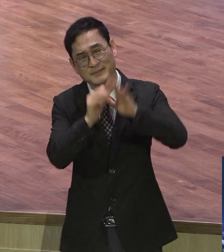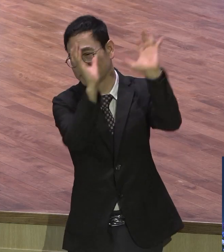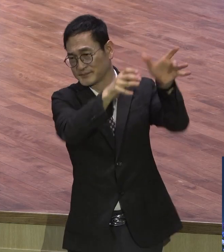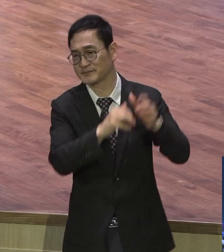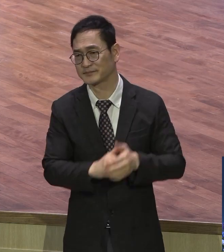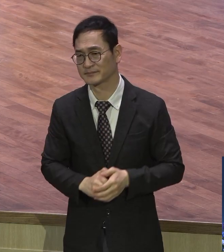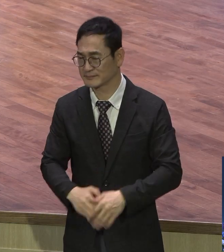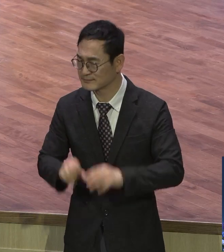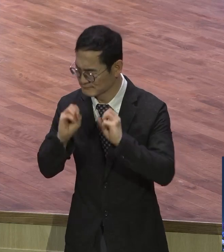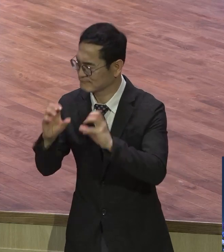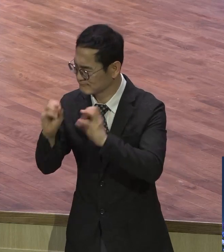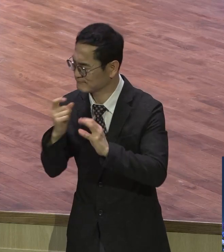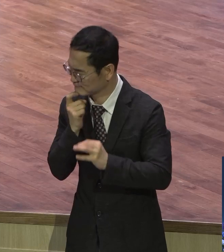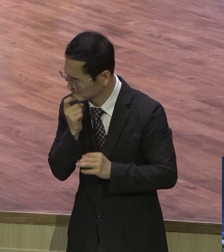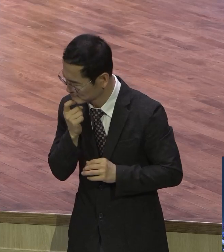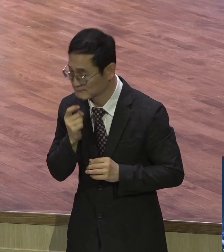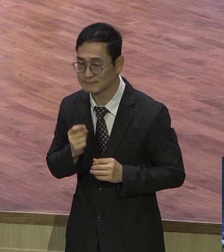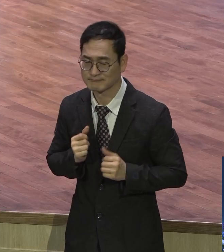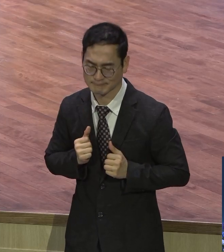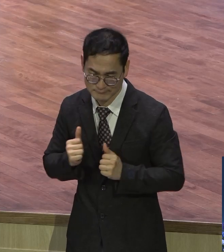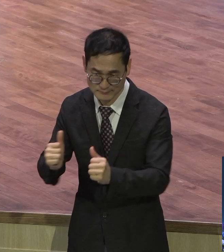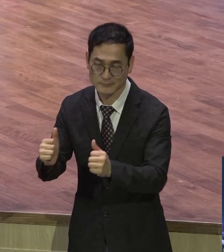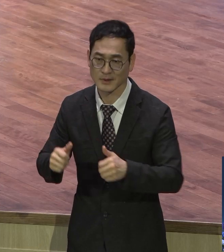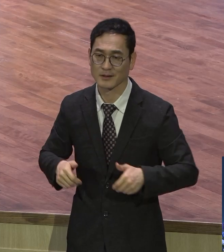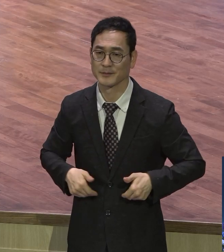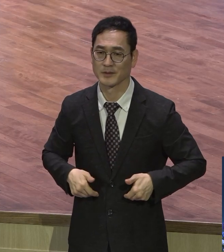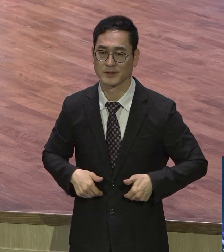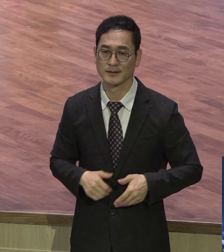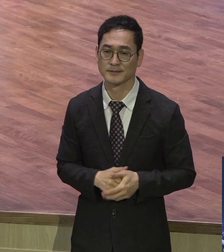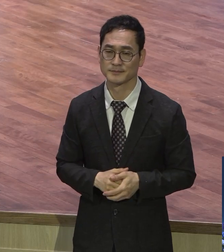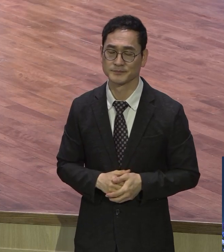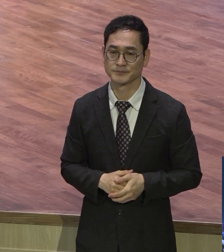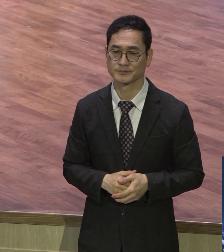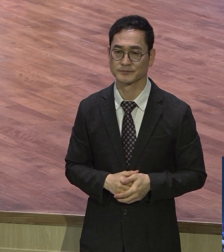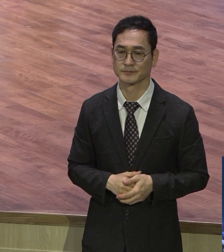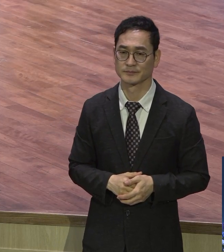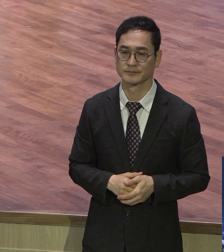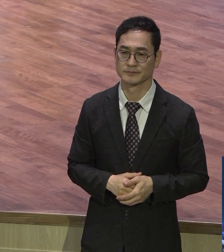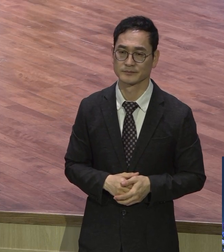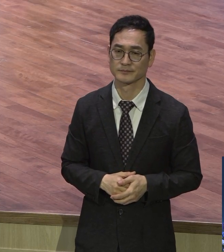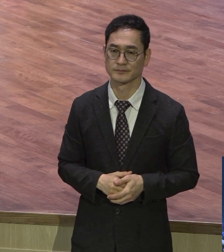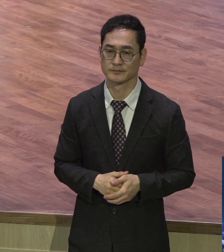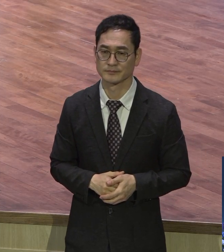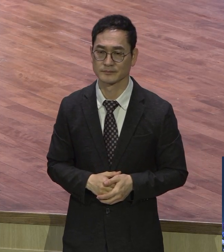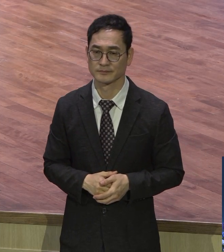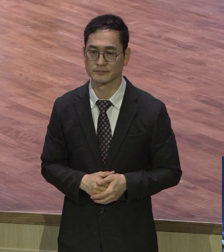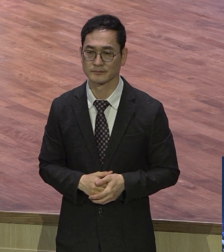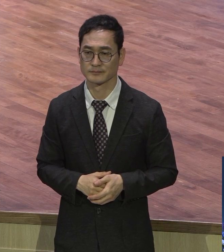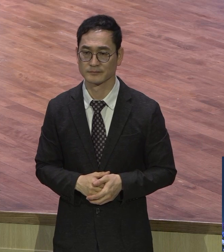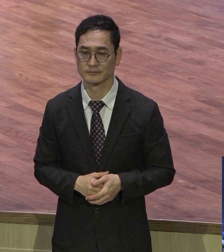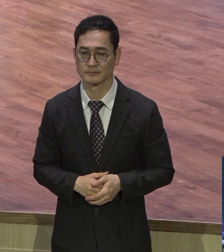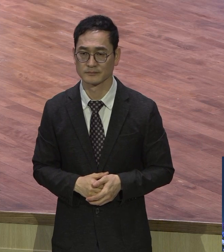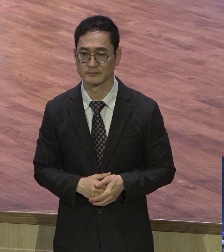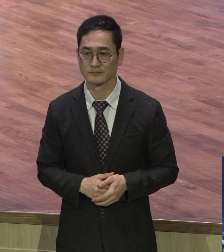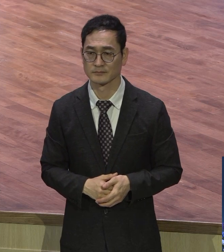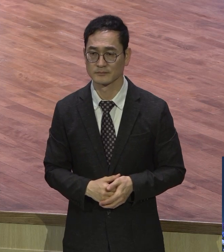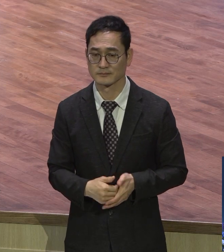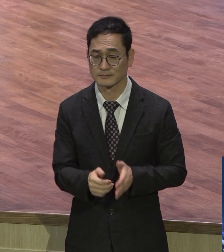무슨 건망지게 너희가 2, 3, 나라 살리냐. 가난한 어부 12명에게 세계복음하여 승인받았어요.